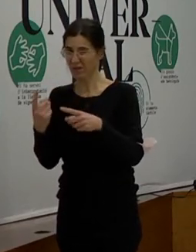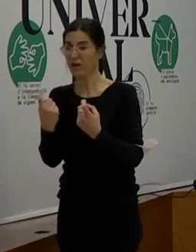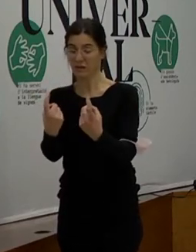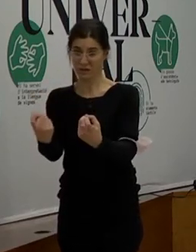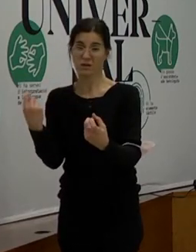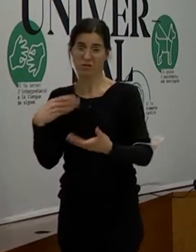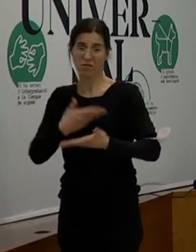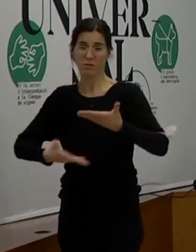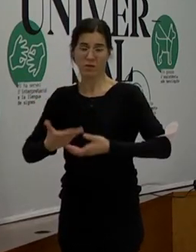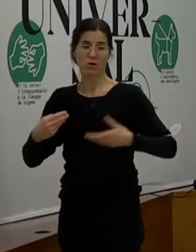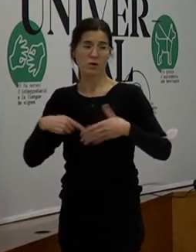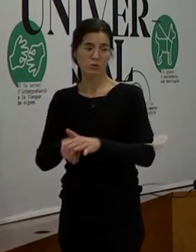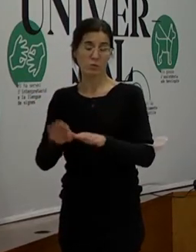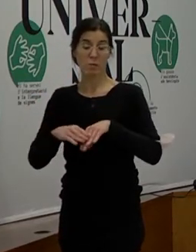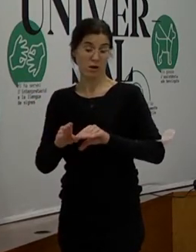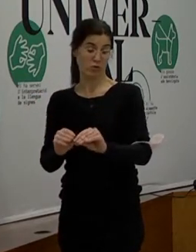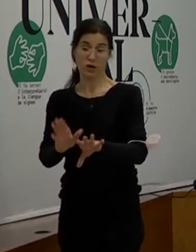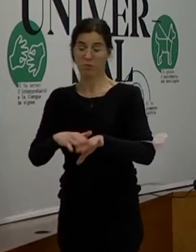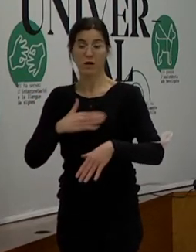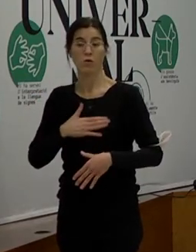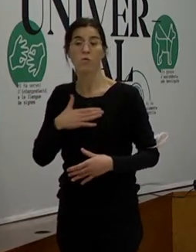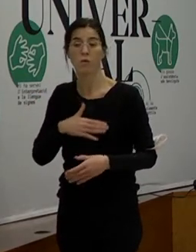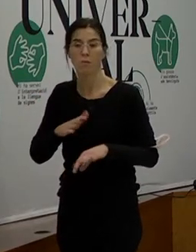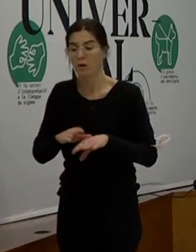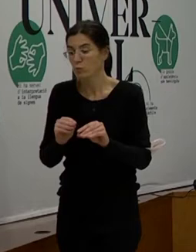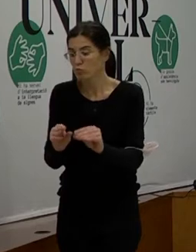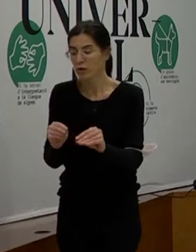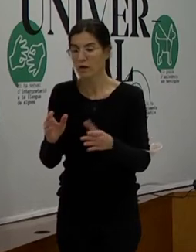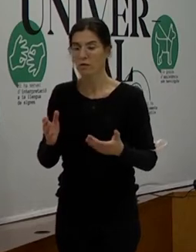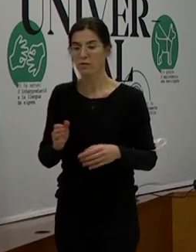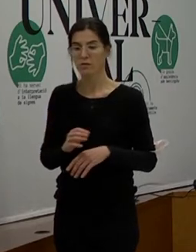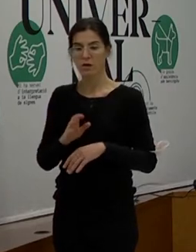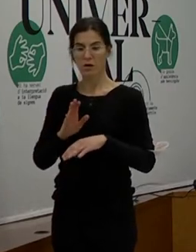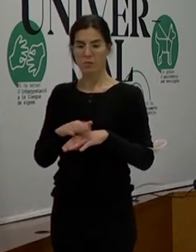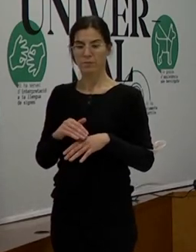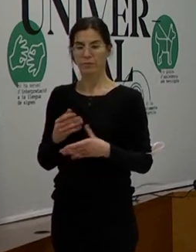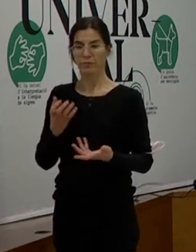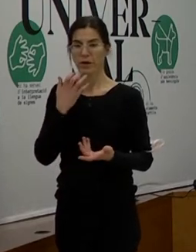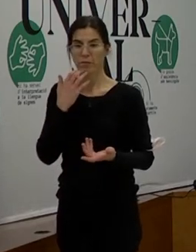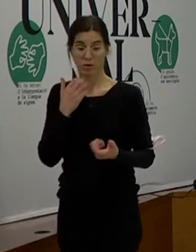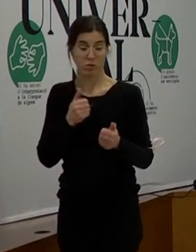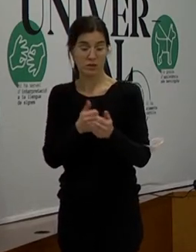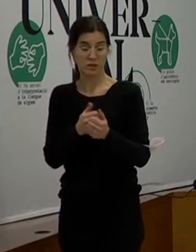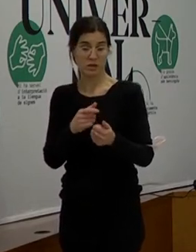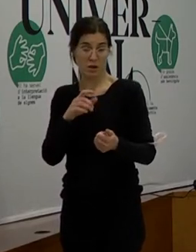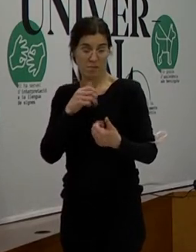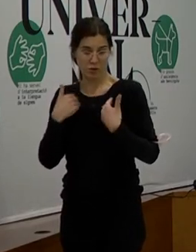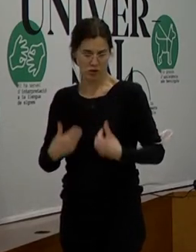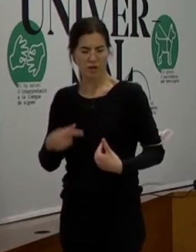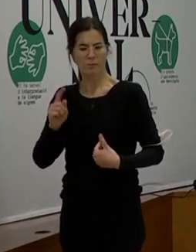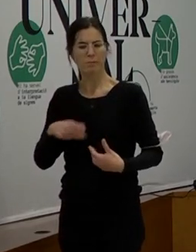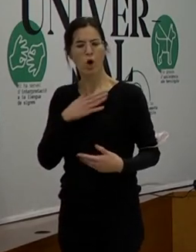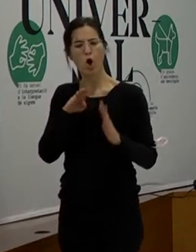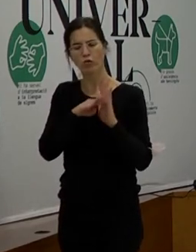inclusiu per fer servir, per utilitzar, per poder disposar de la seva assistència personal amb unes